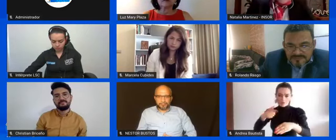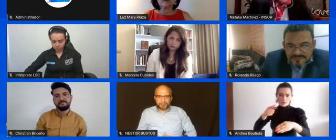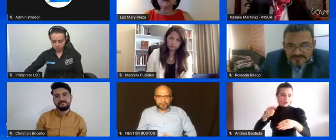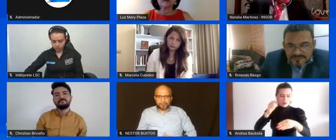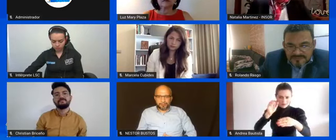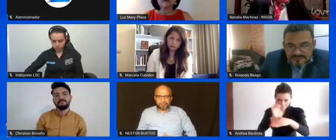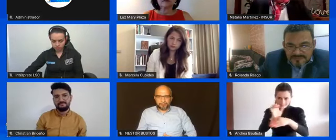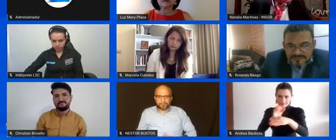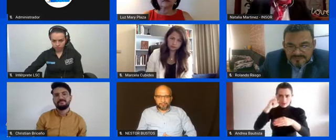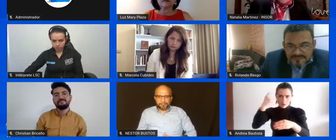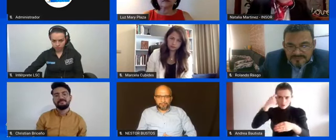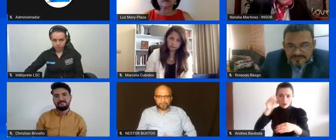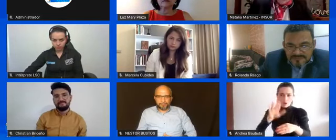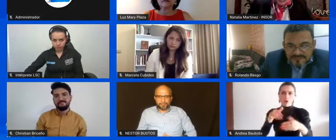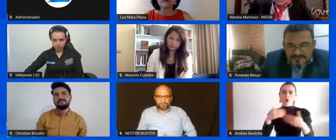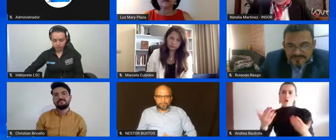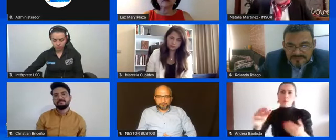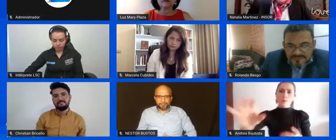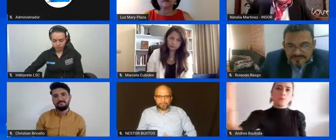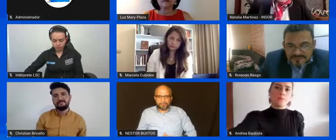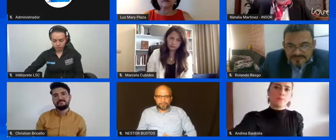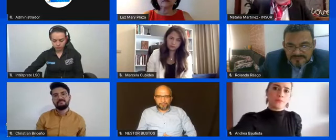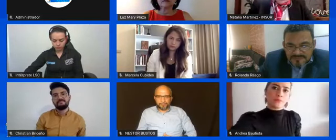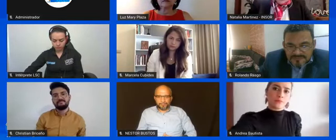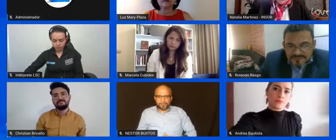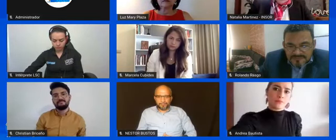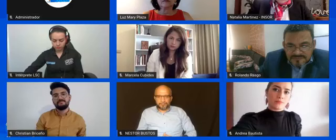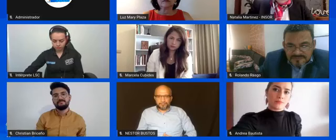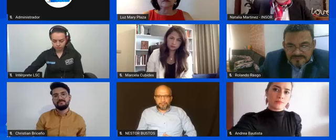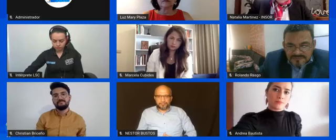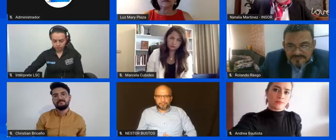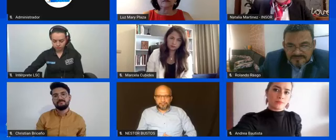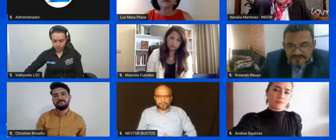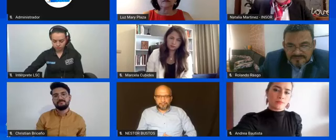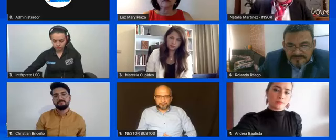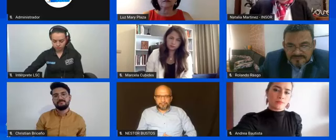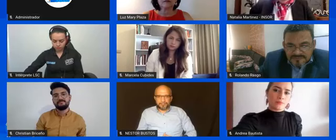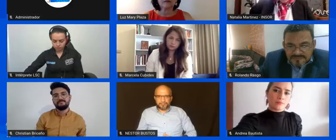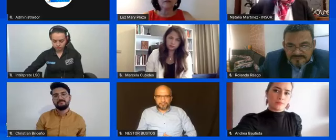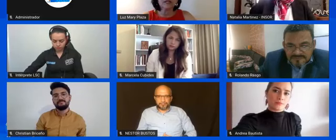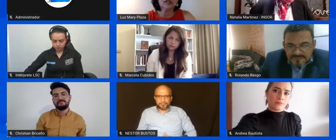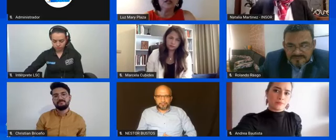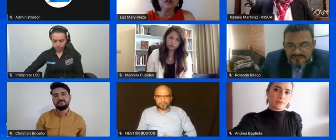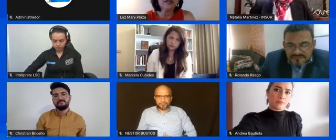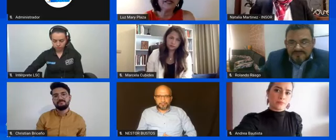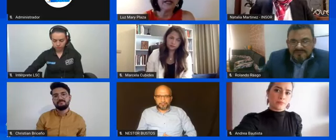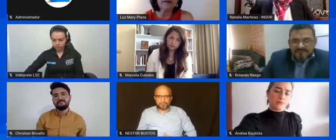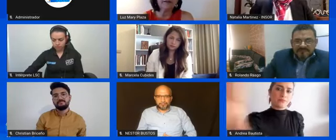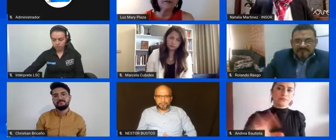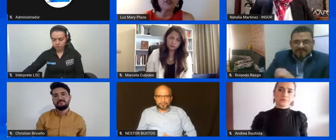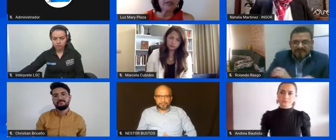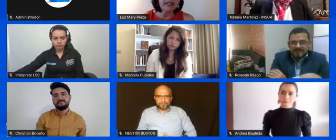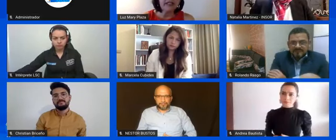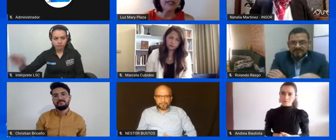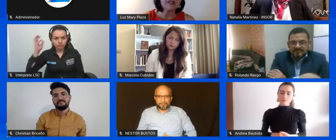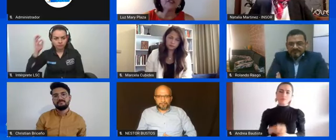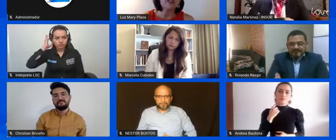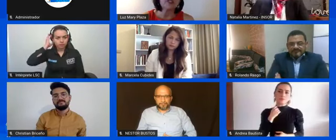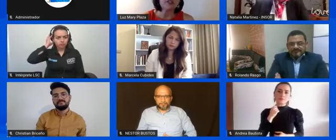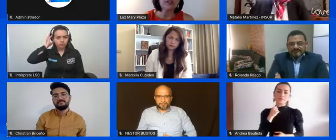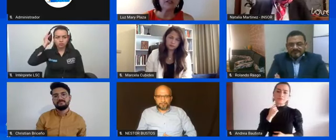podrías resaltar hoy otra vez en esos 10 años de trabajo como directora? Ok, yo venía